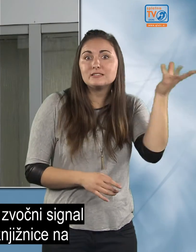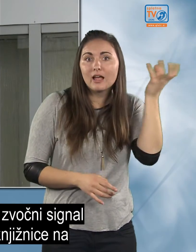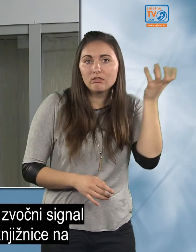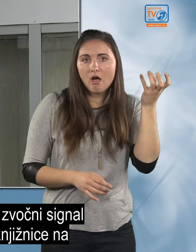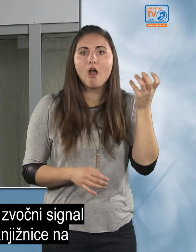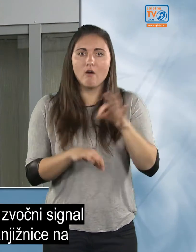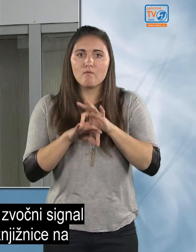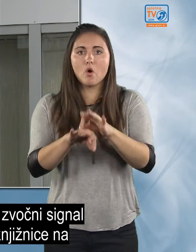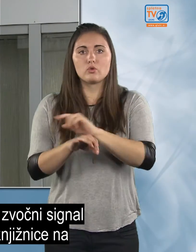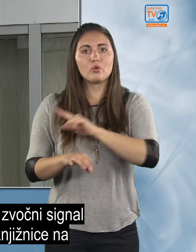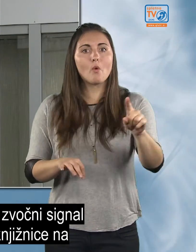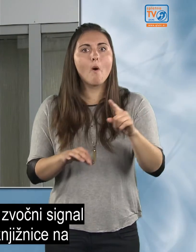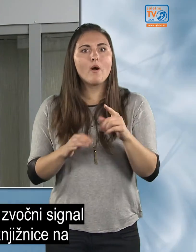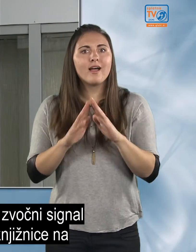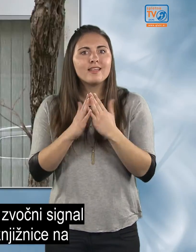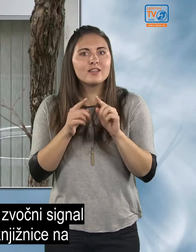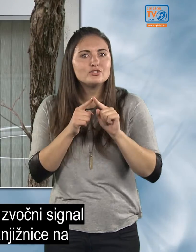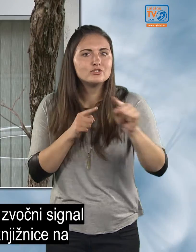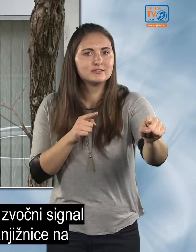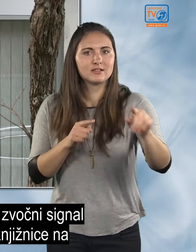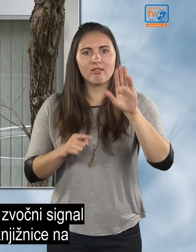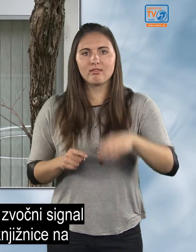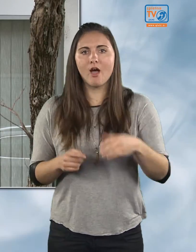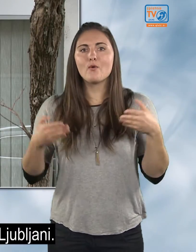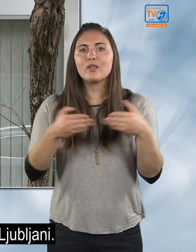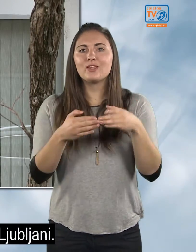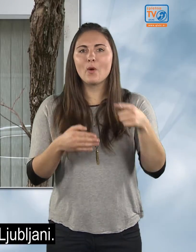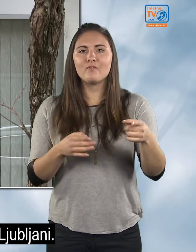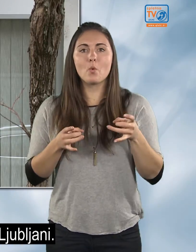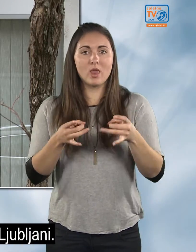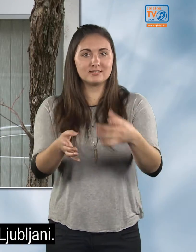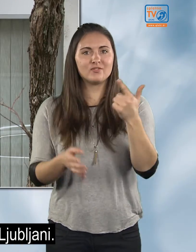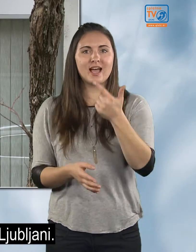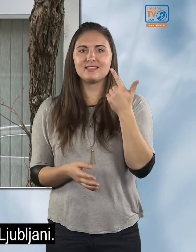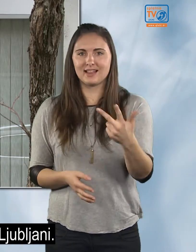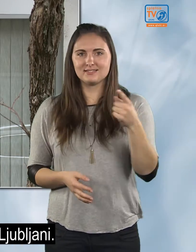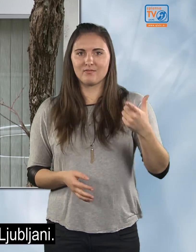tudi do vhoda knjižnice na Kotnikovi ulici 32 v Ljubljani.